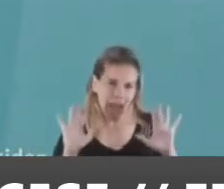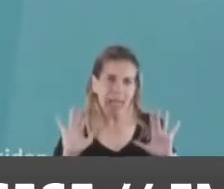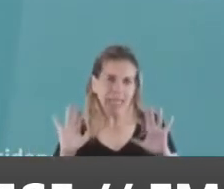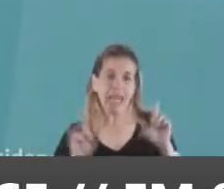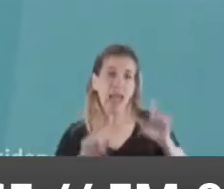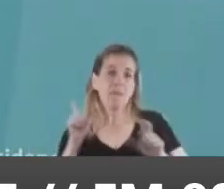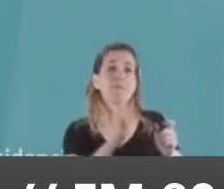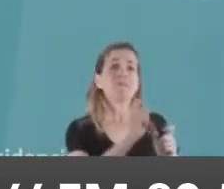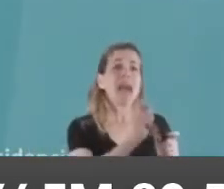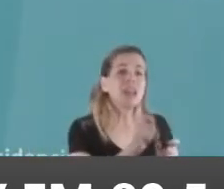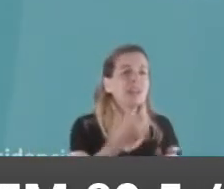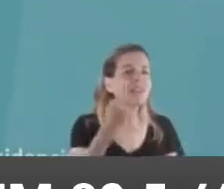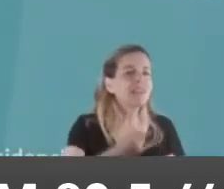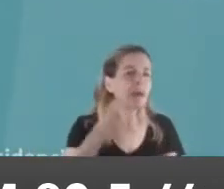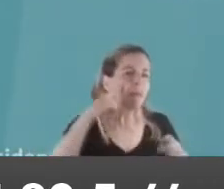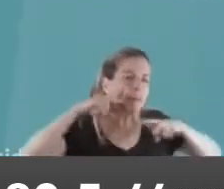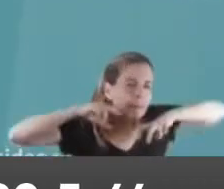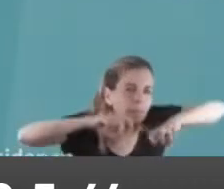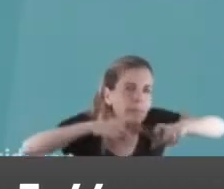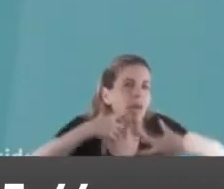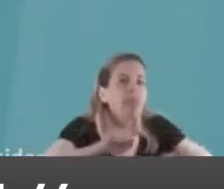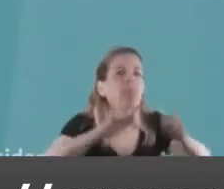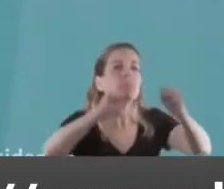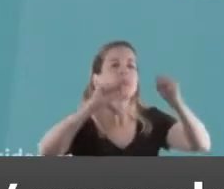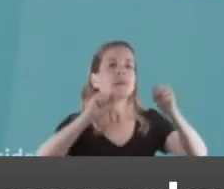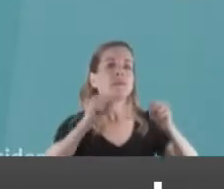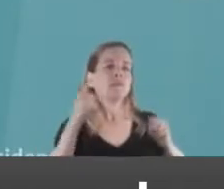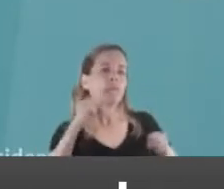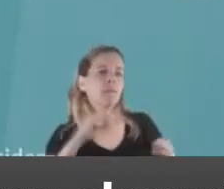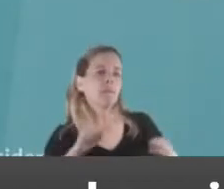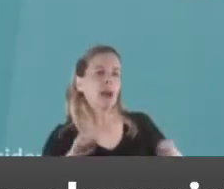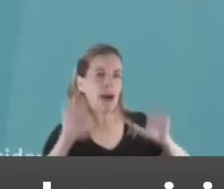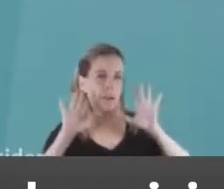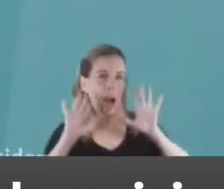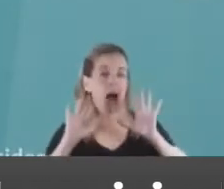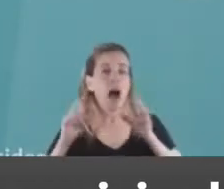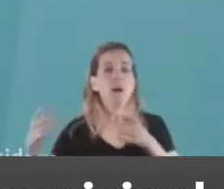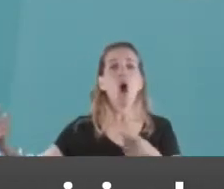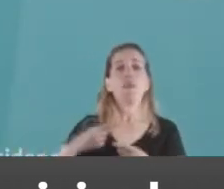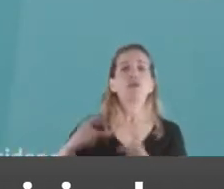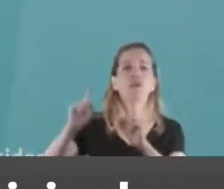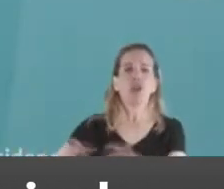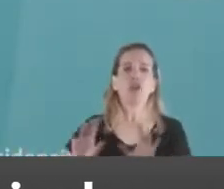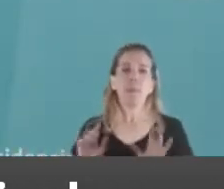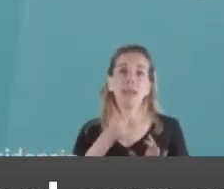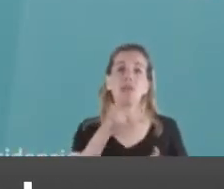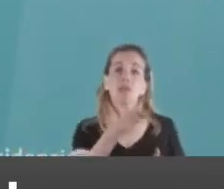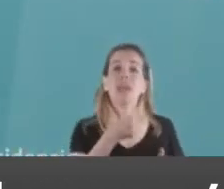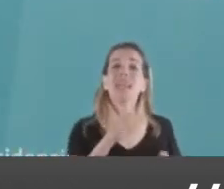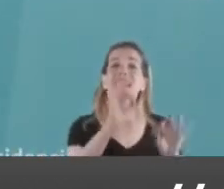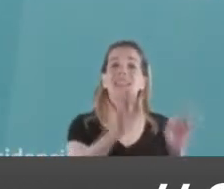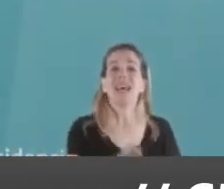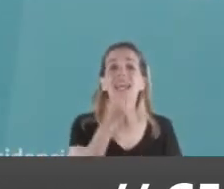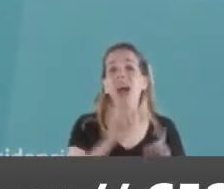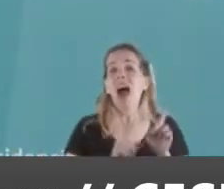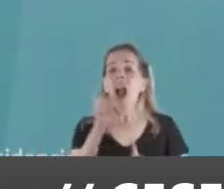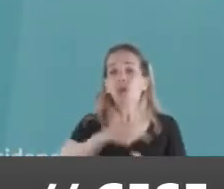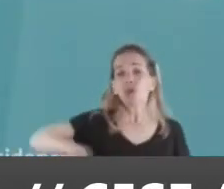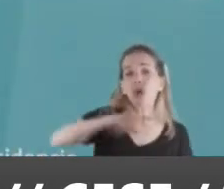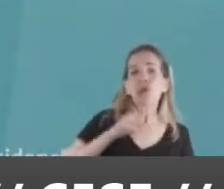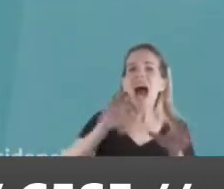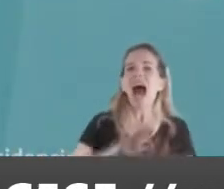de medios va a intentar encontrar aquello de lo cual pueda ser un escándalo. Por lo tanto, sí, si usted quiere saber si a veces nos arrepentimos de